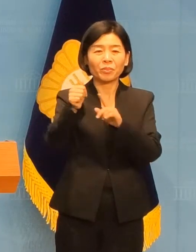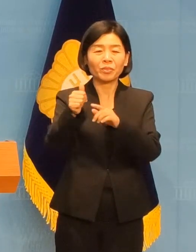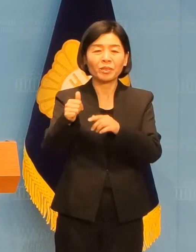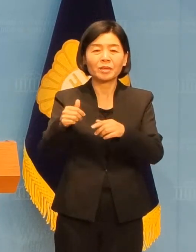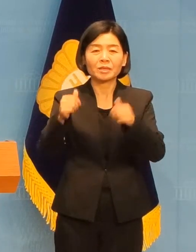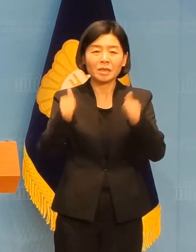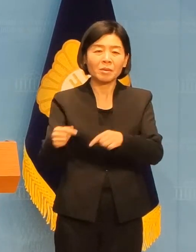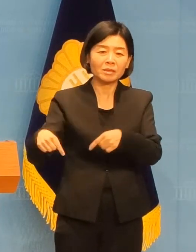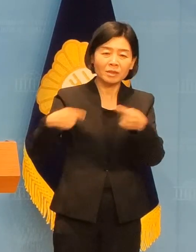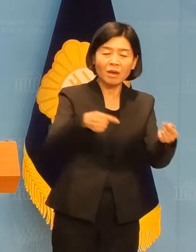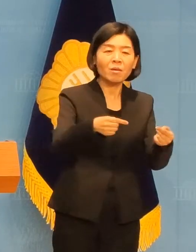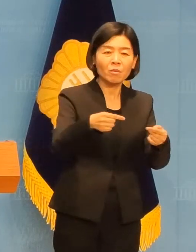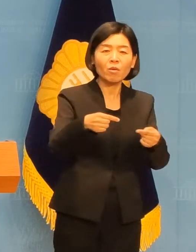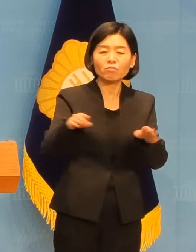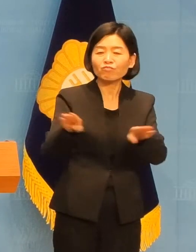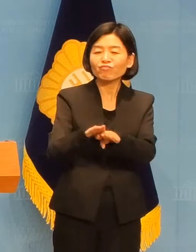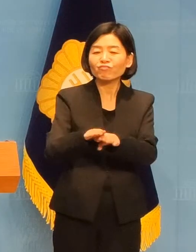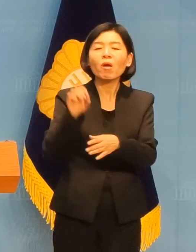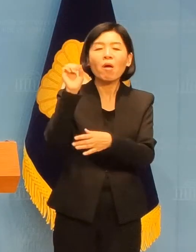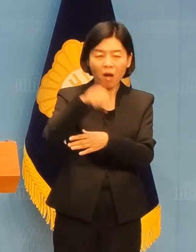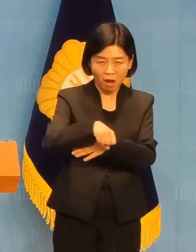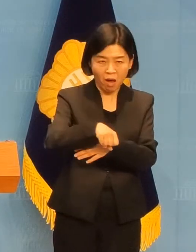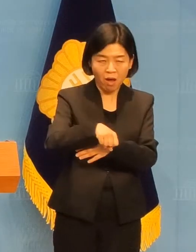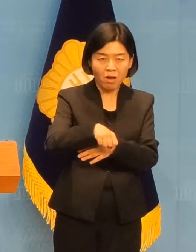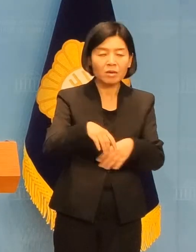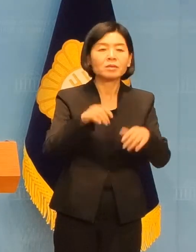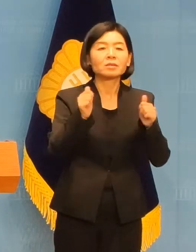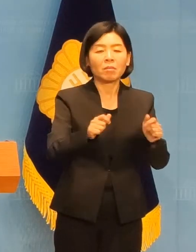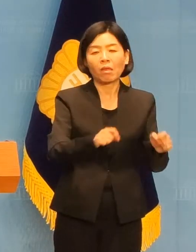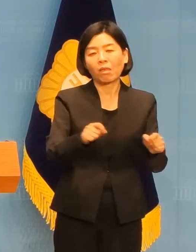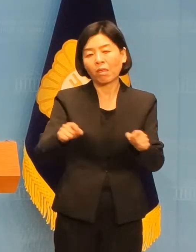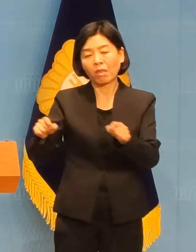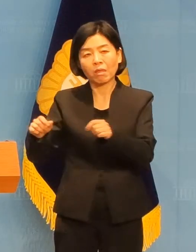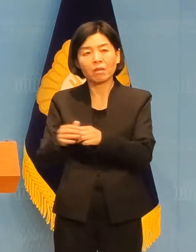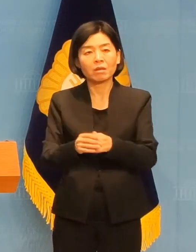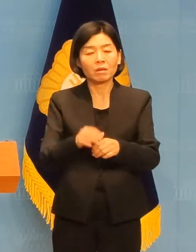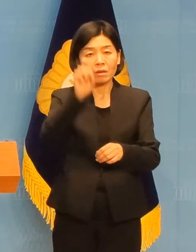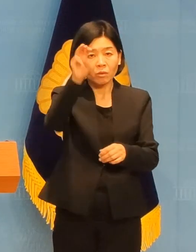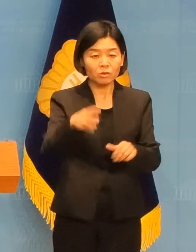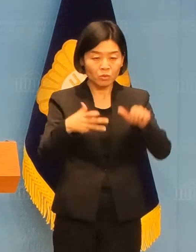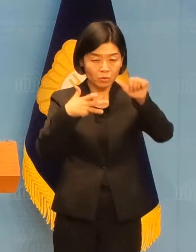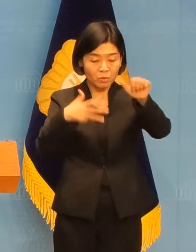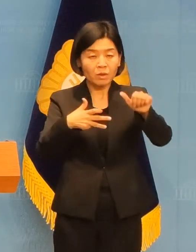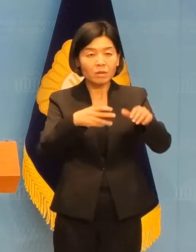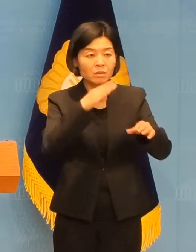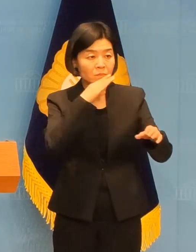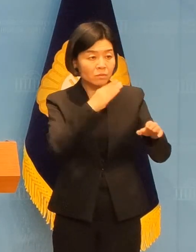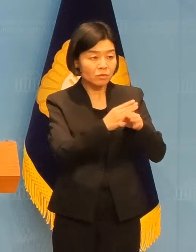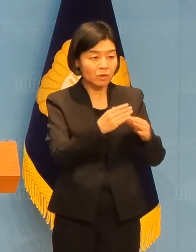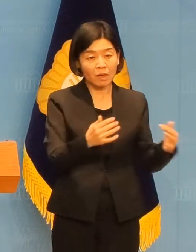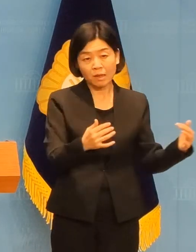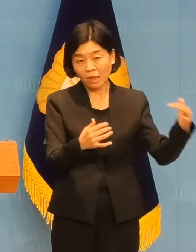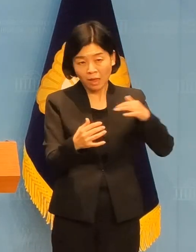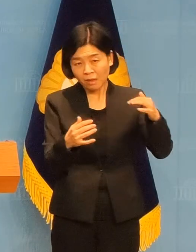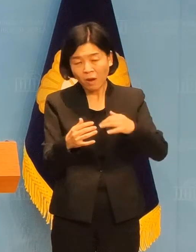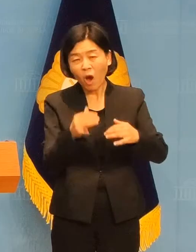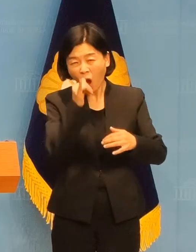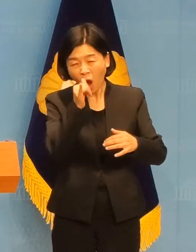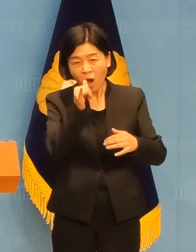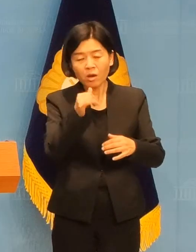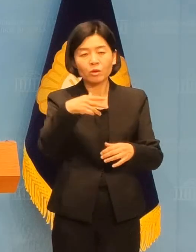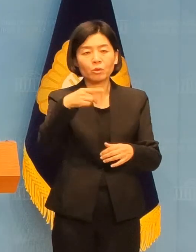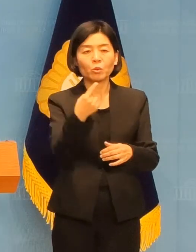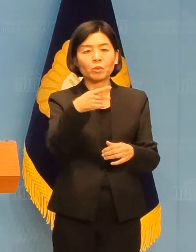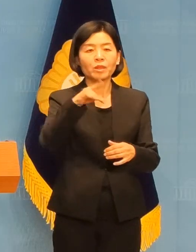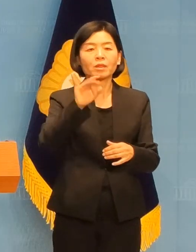재판을 지연시켰고 5.18 북한 개입설을 주장한 도태우 후보를